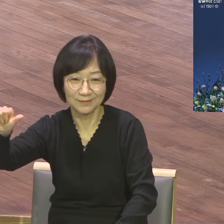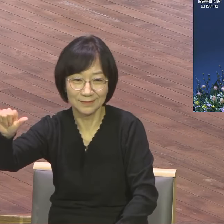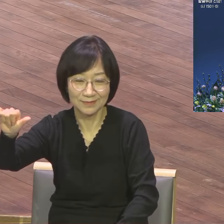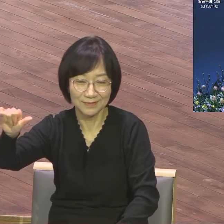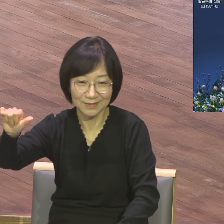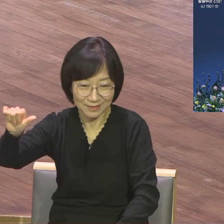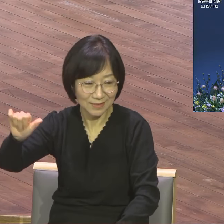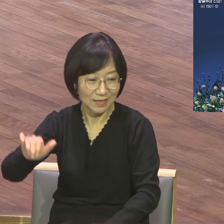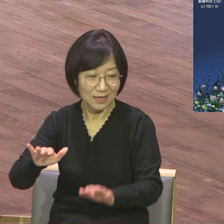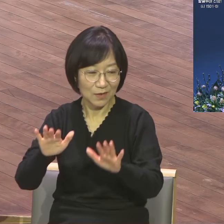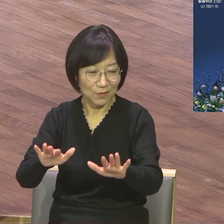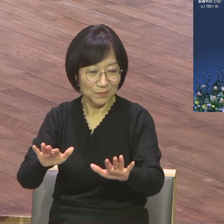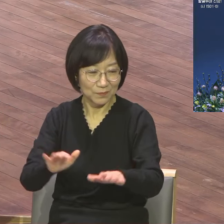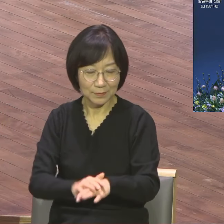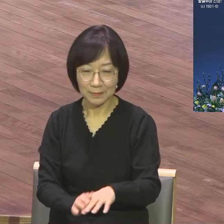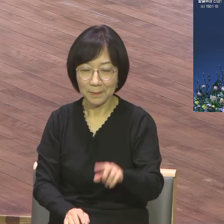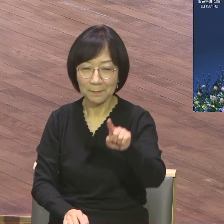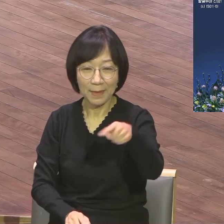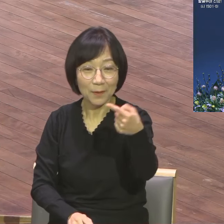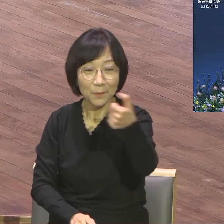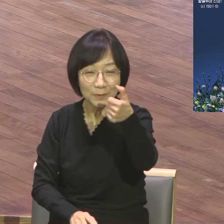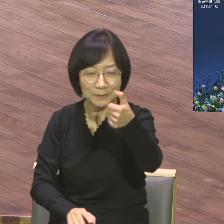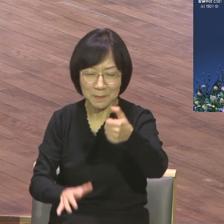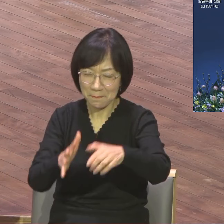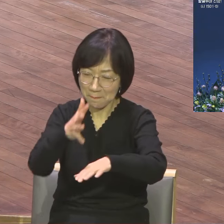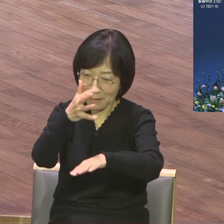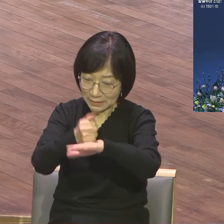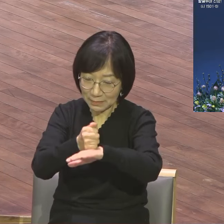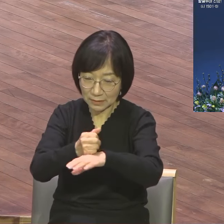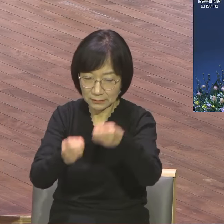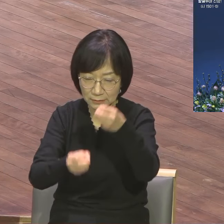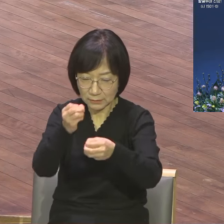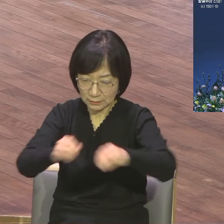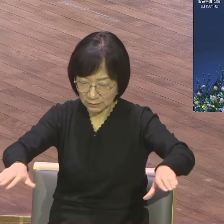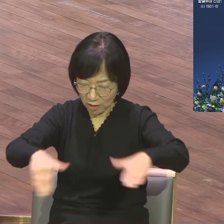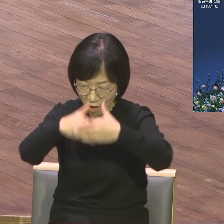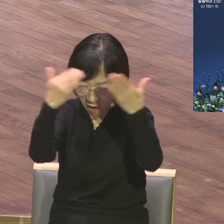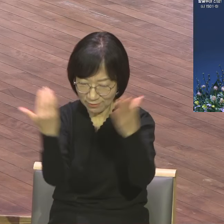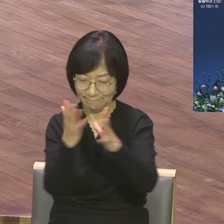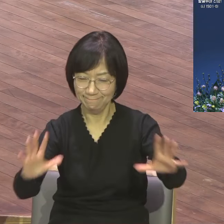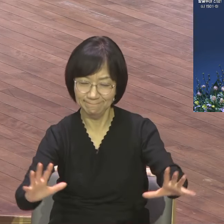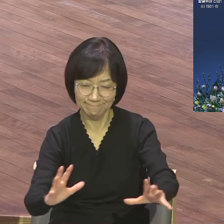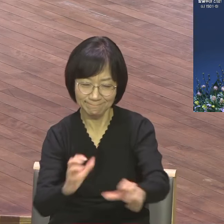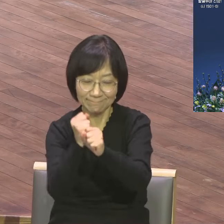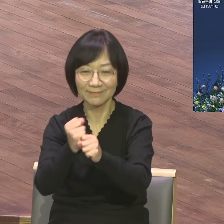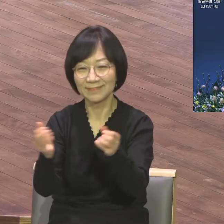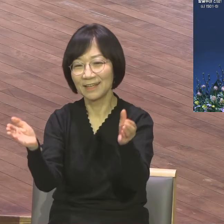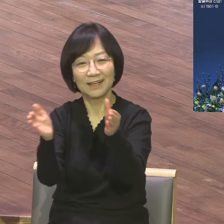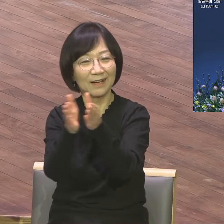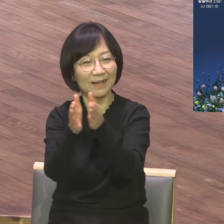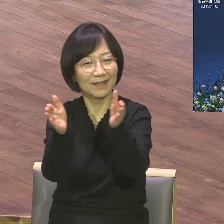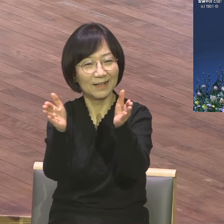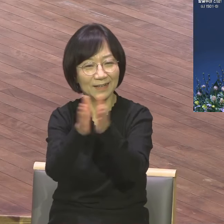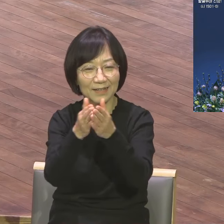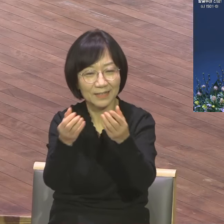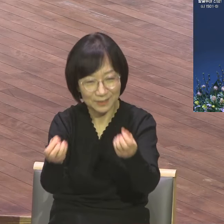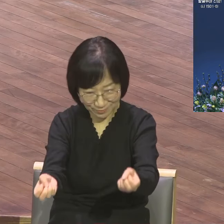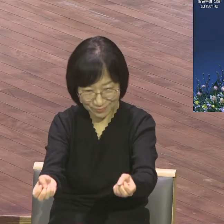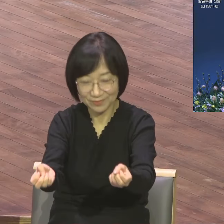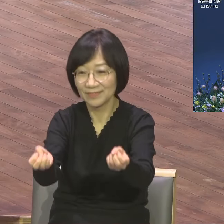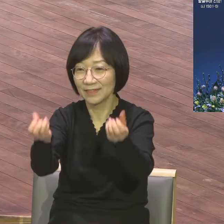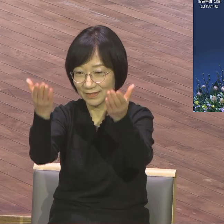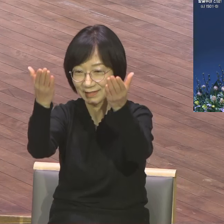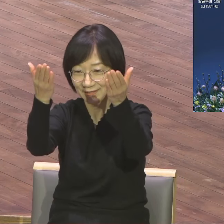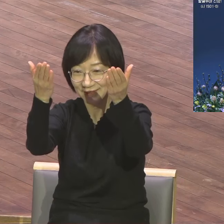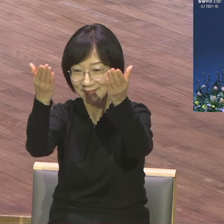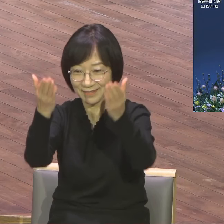그 중에서도 백미로 시편 전체의 대미를 장식을 그렇게 하고 있습니다. 오늘 제목이 할렐루야 이